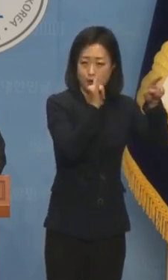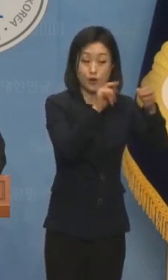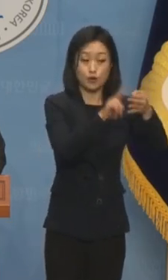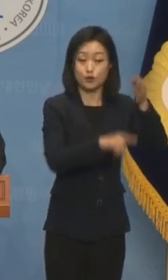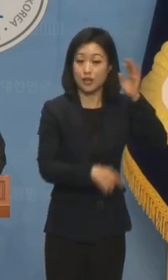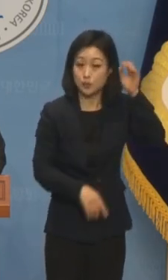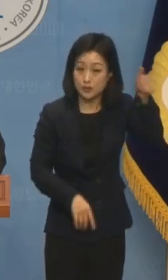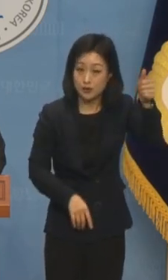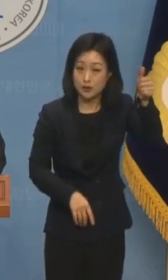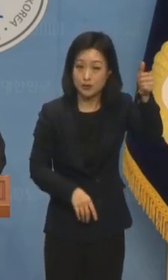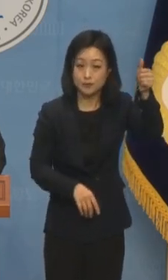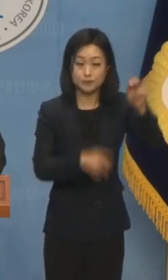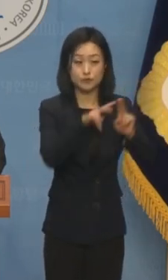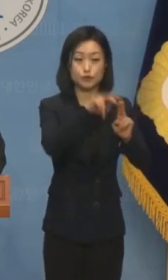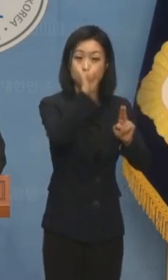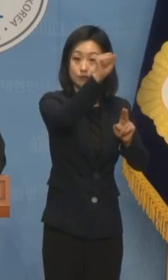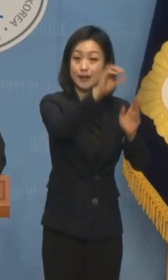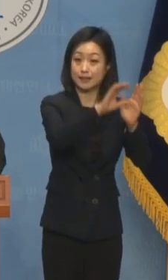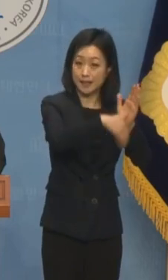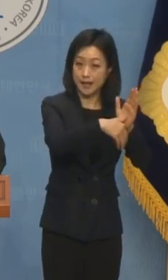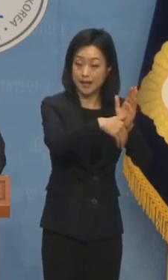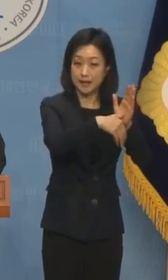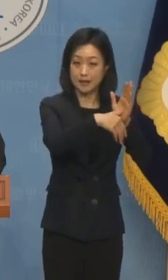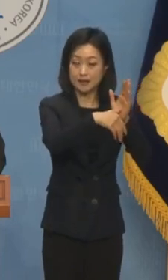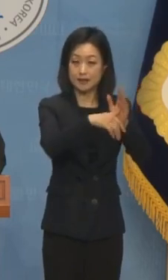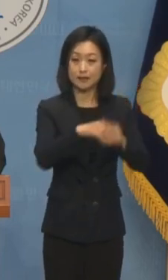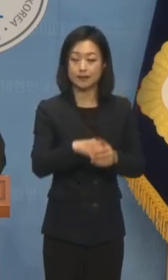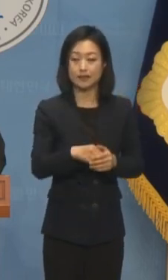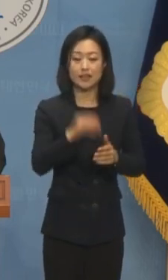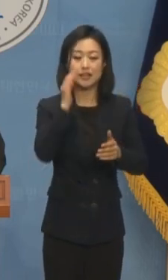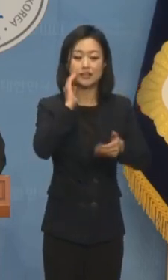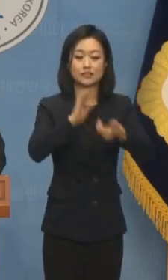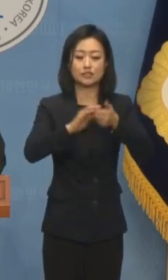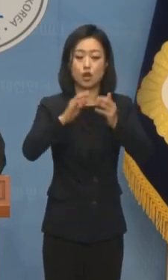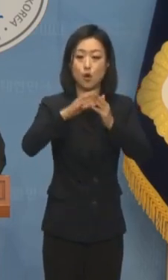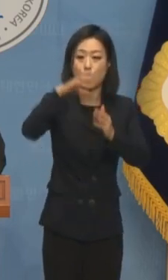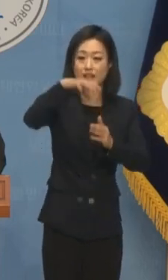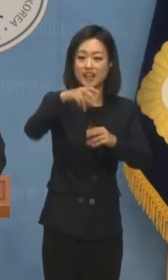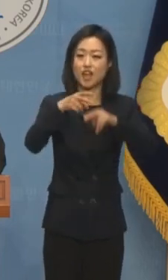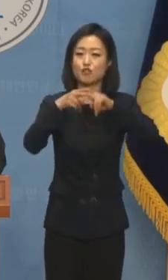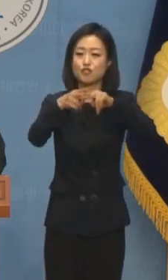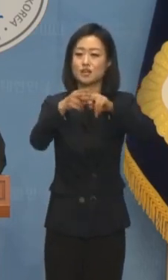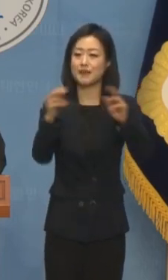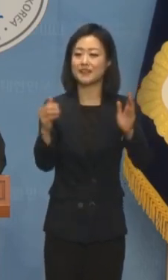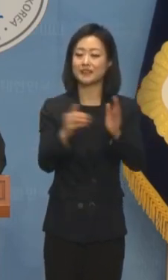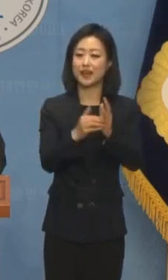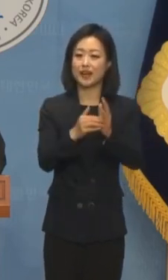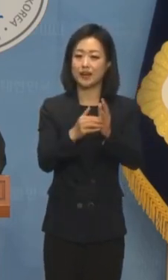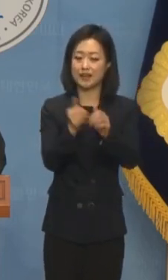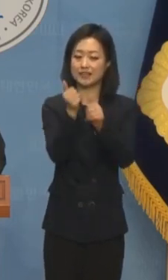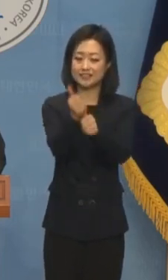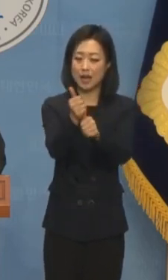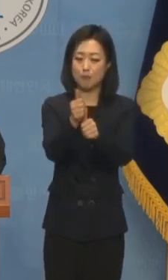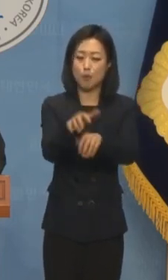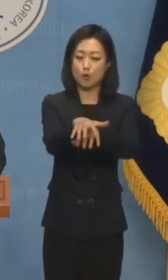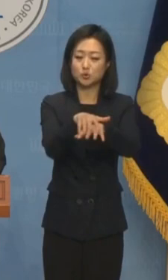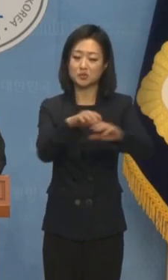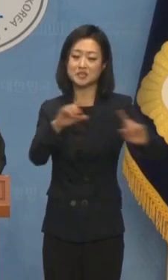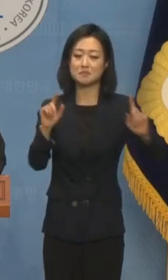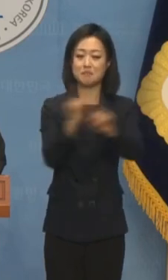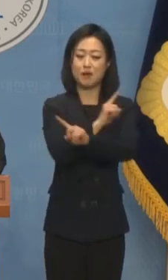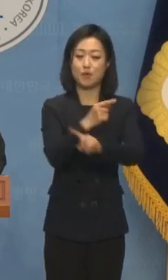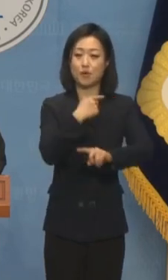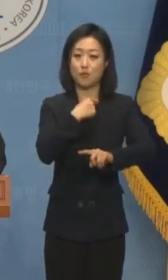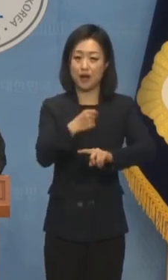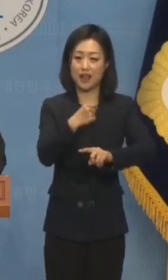윤석열 대통령이 후보자 시절 군림하는 청와대 참모조직을 뜯어고치겠다며 수석비서관